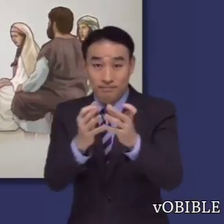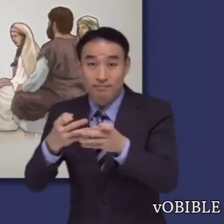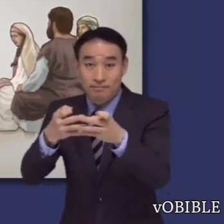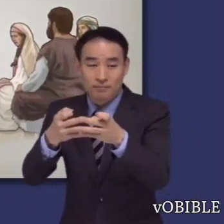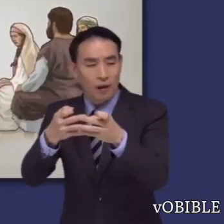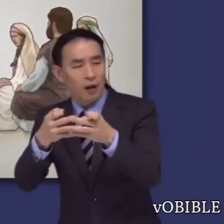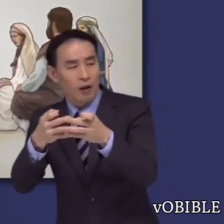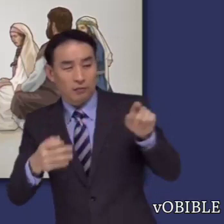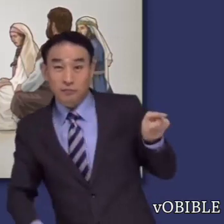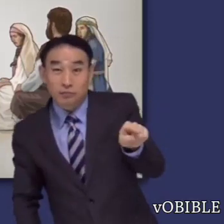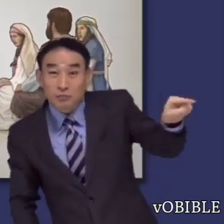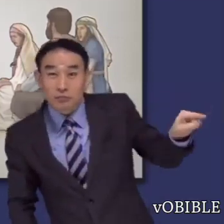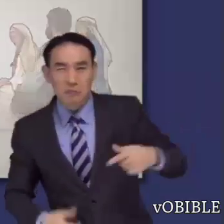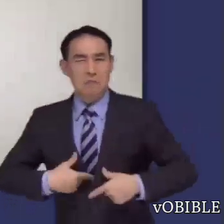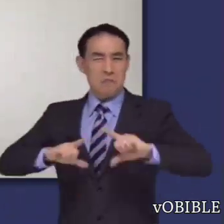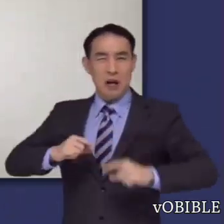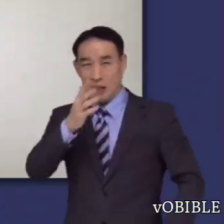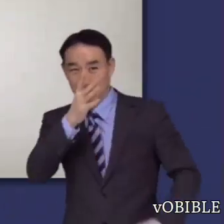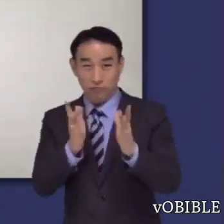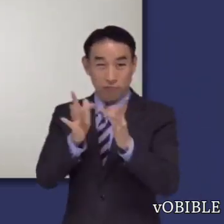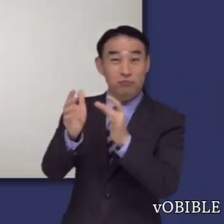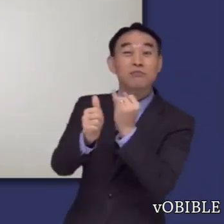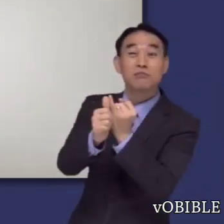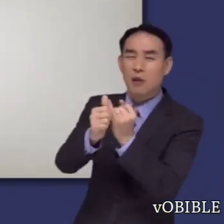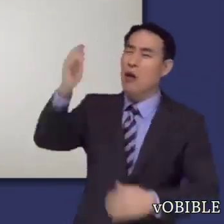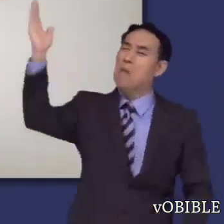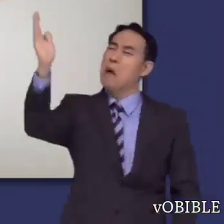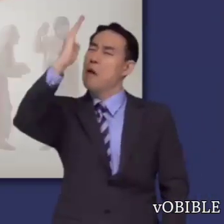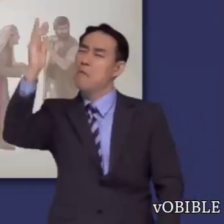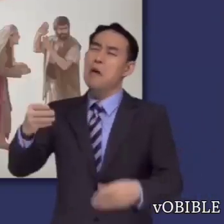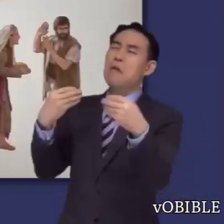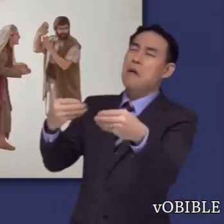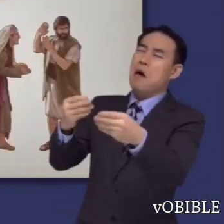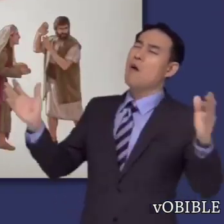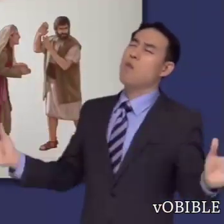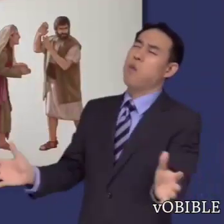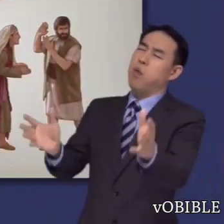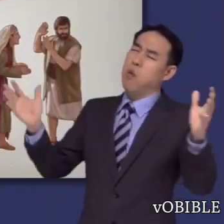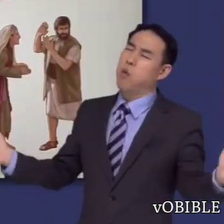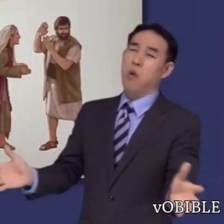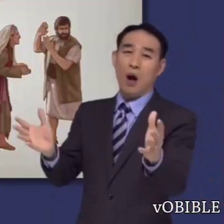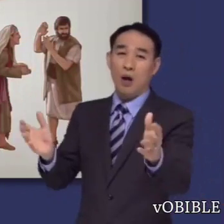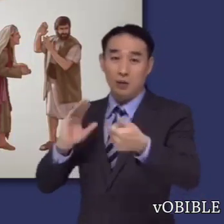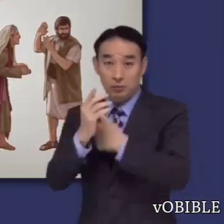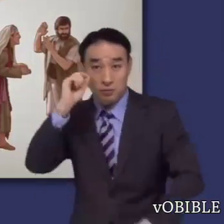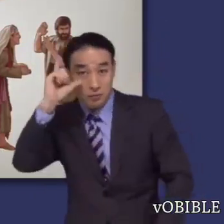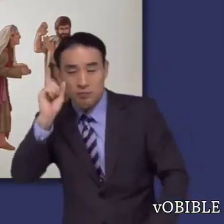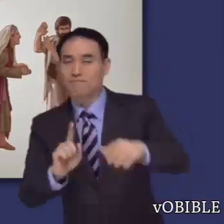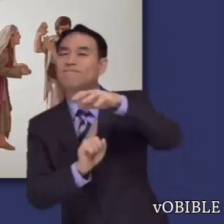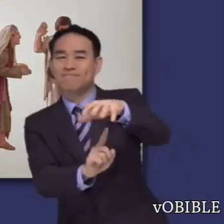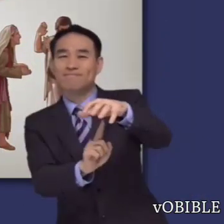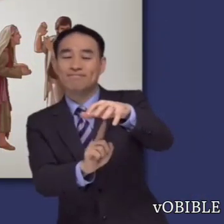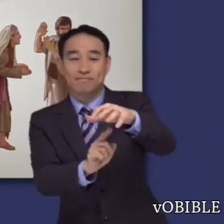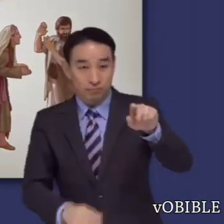出有力的证据反驳他们的主张。保罗提醒哥林多会众，圣经的真理可以推翻